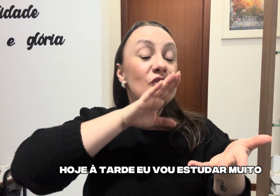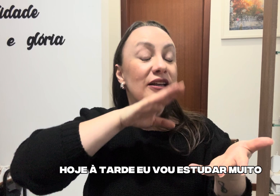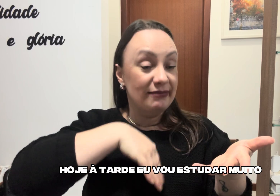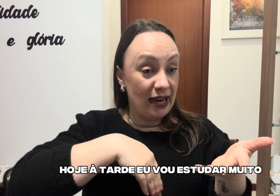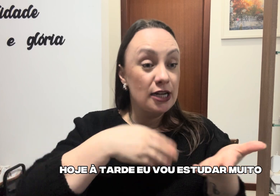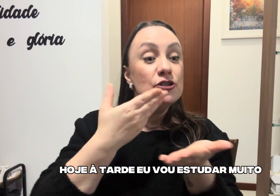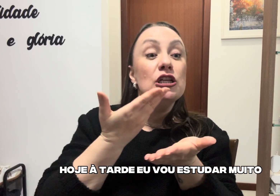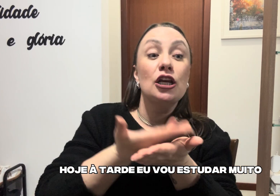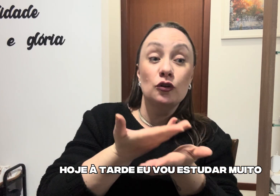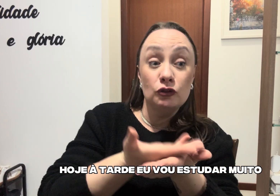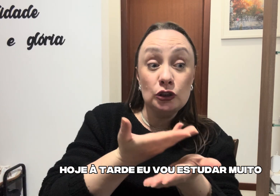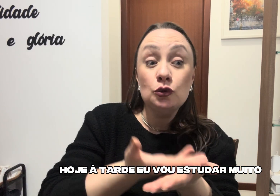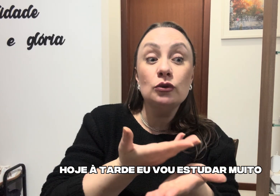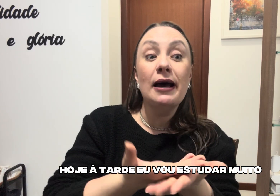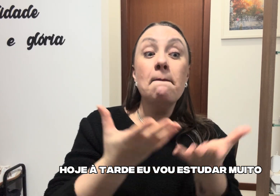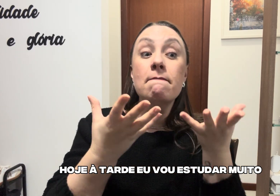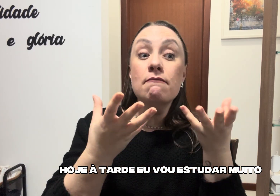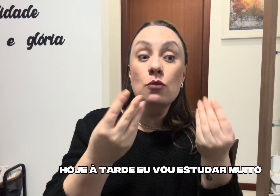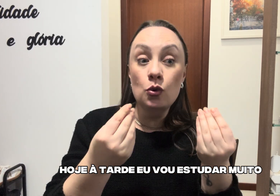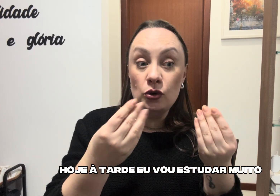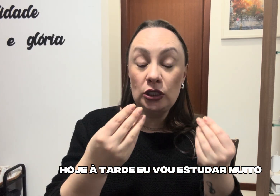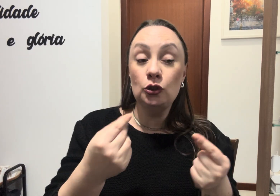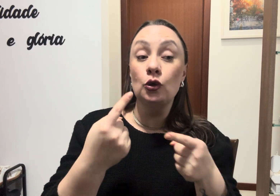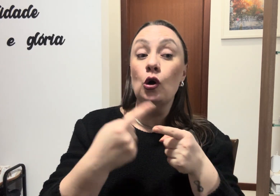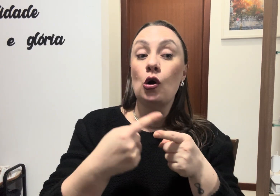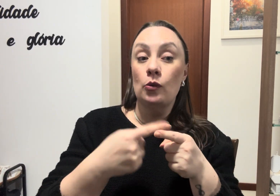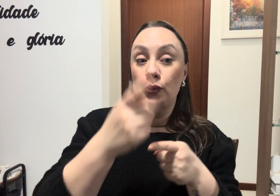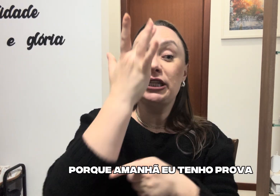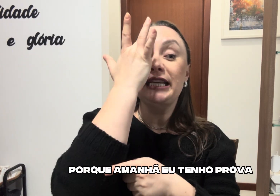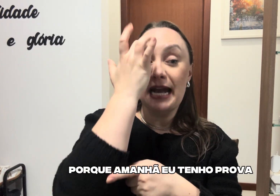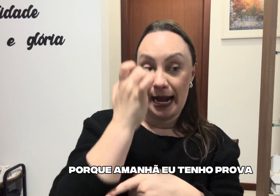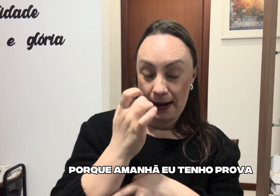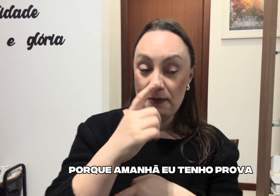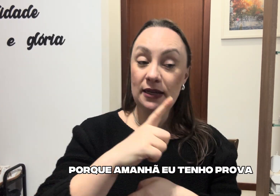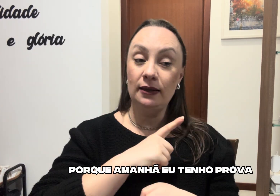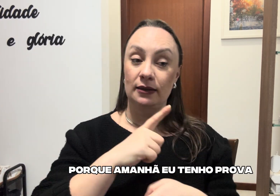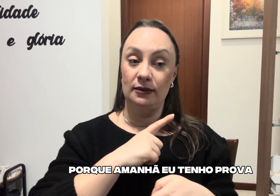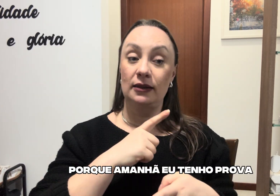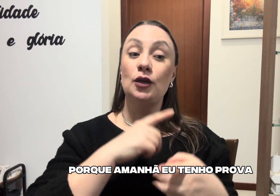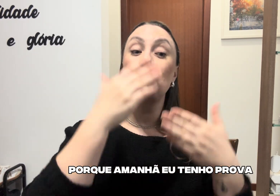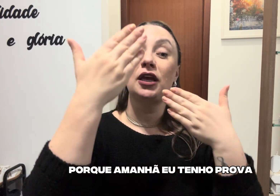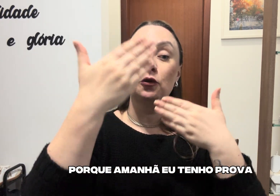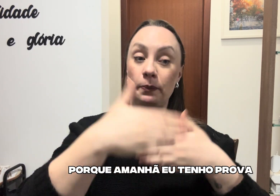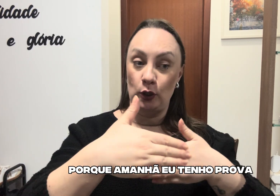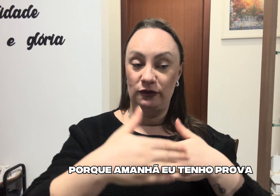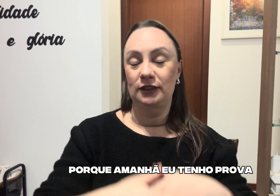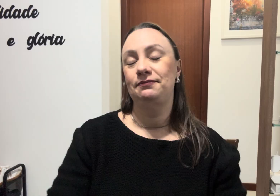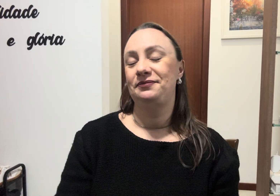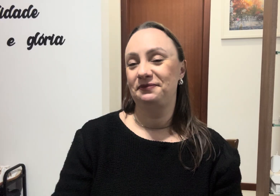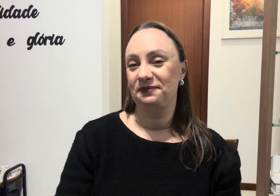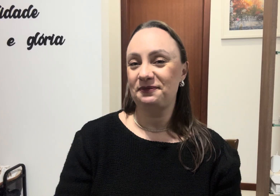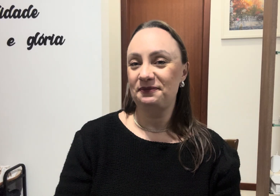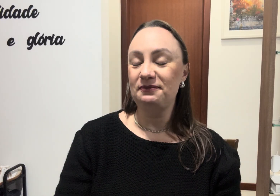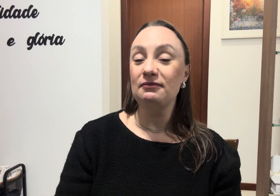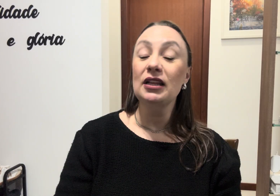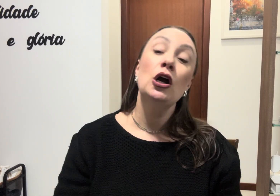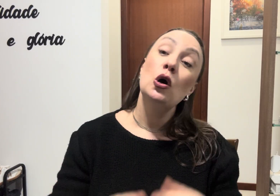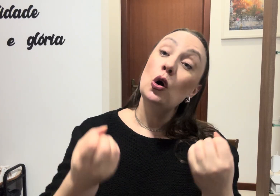à tarde eu vou estudar muito, porque amanhã eu tenho prova.